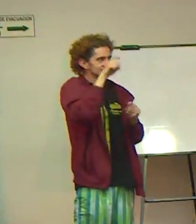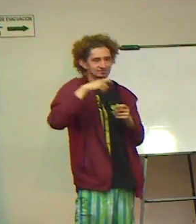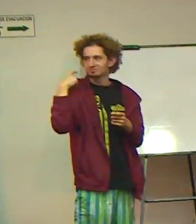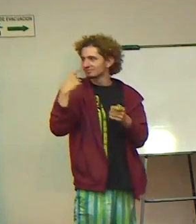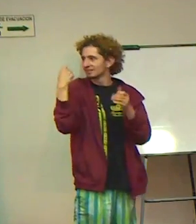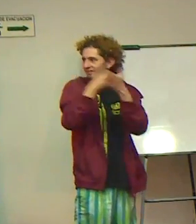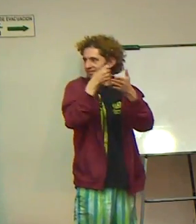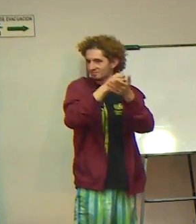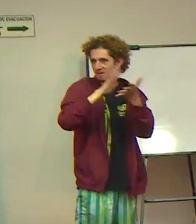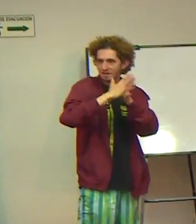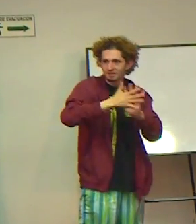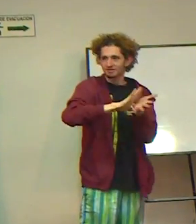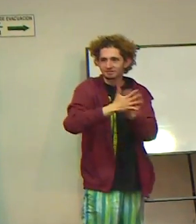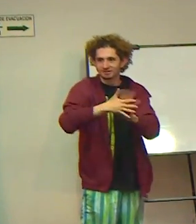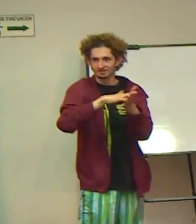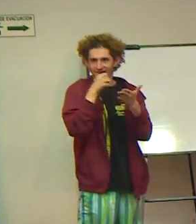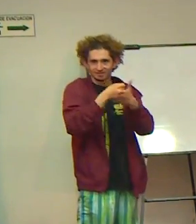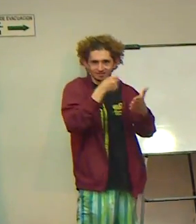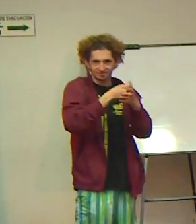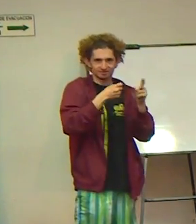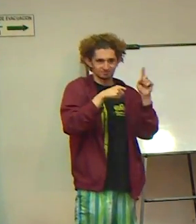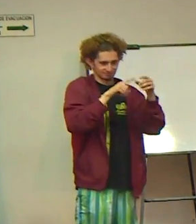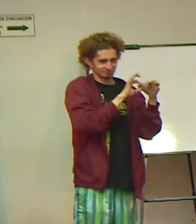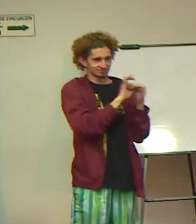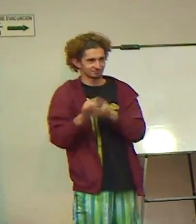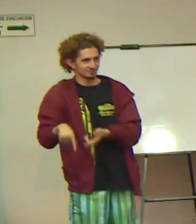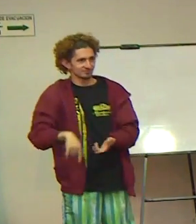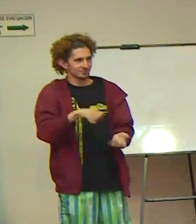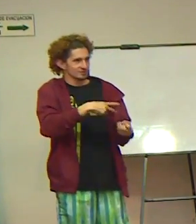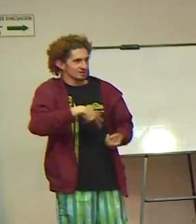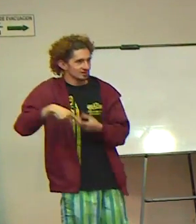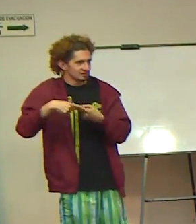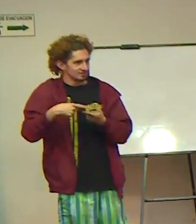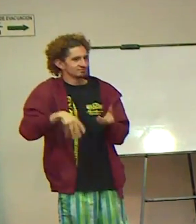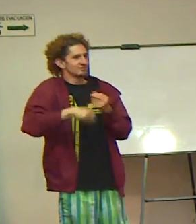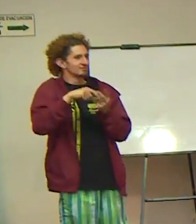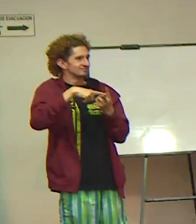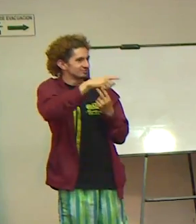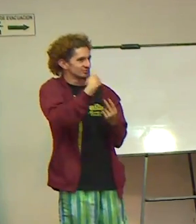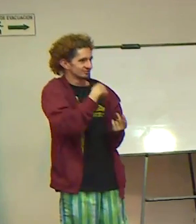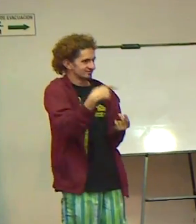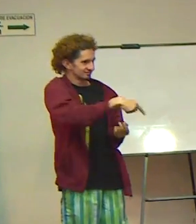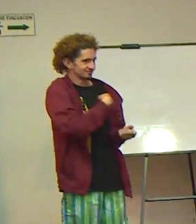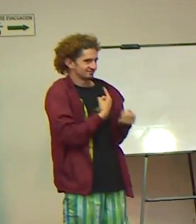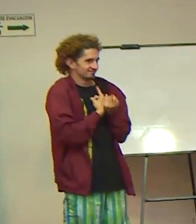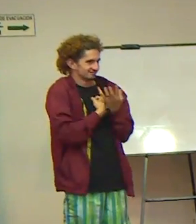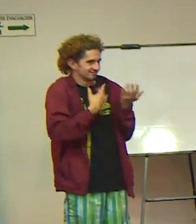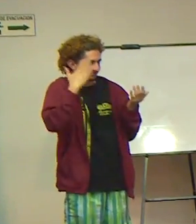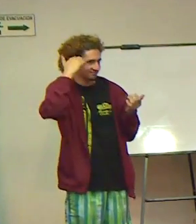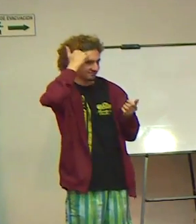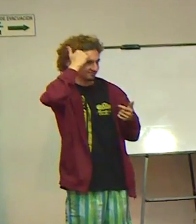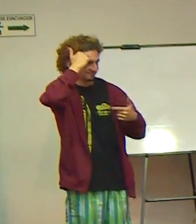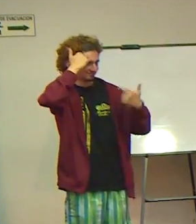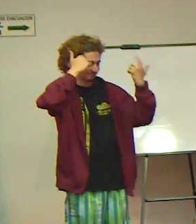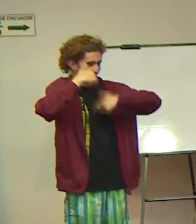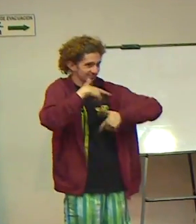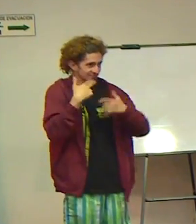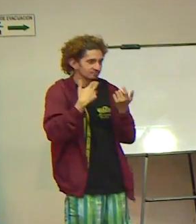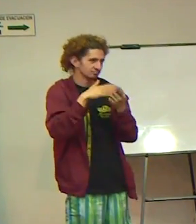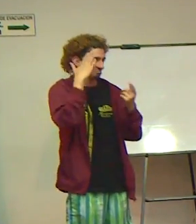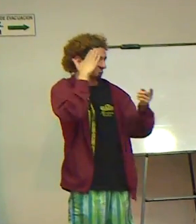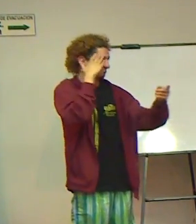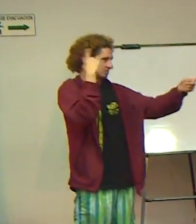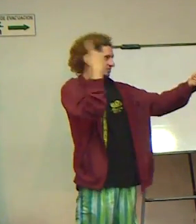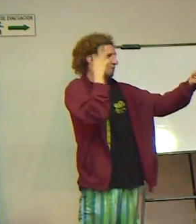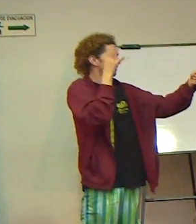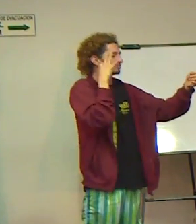que es la educación no se vende. Entonces, todo se lucha en relación a la paz, a la educación. Y bueno, nosotros